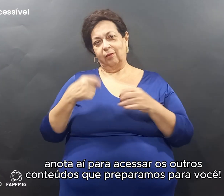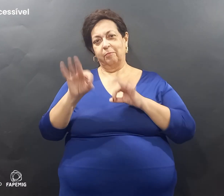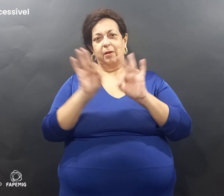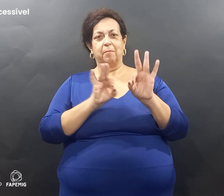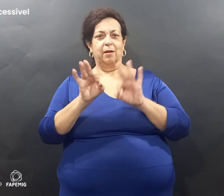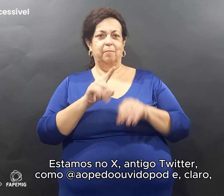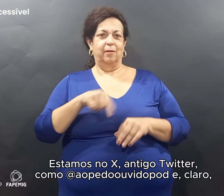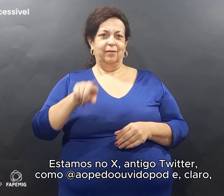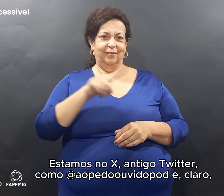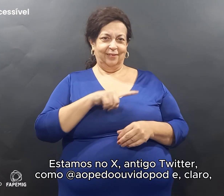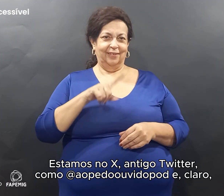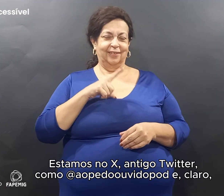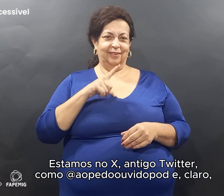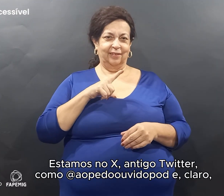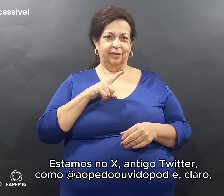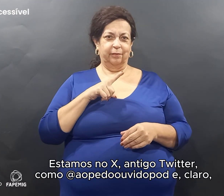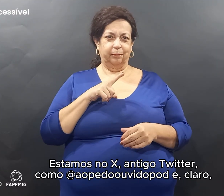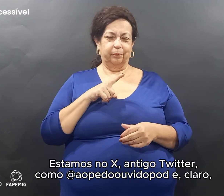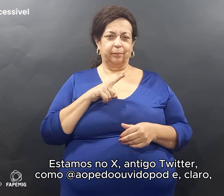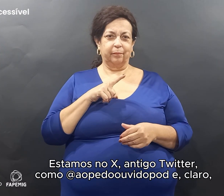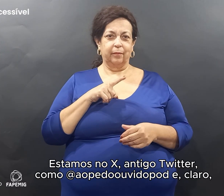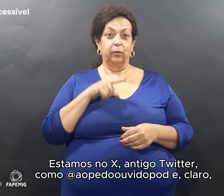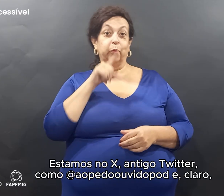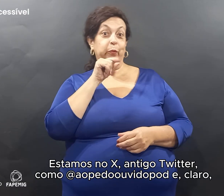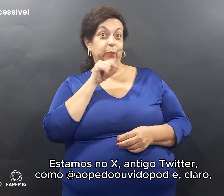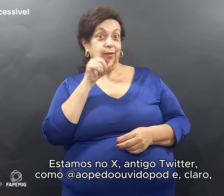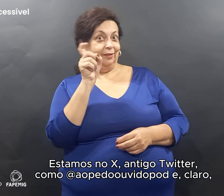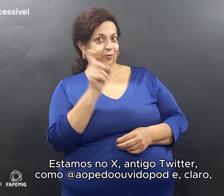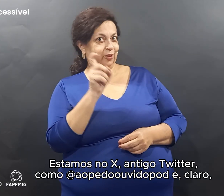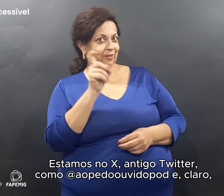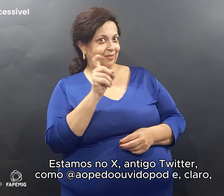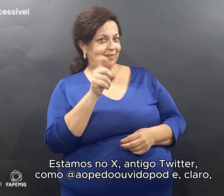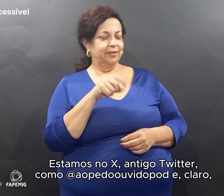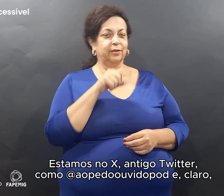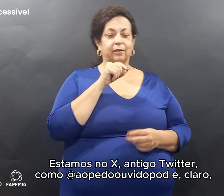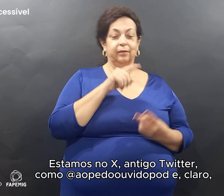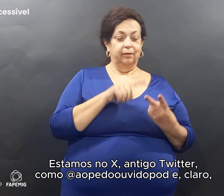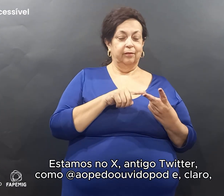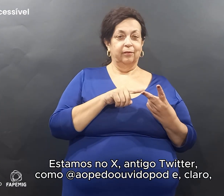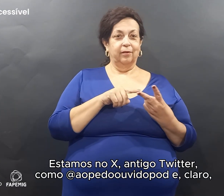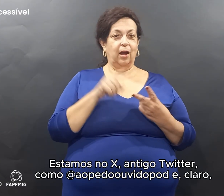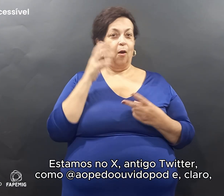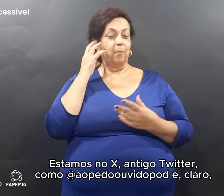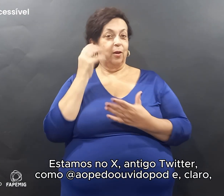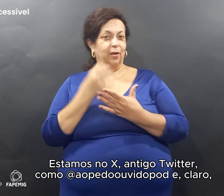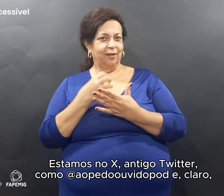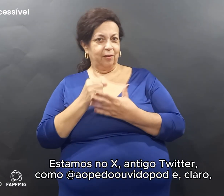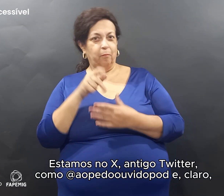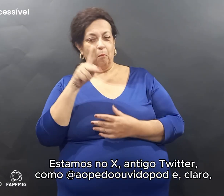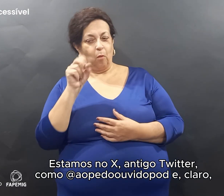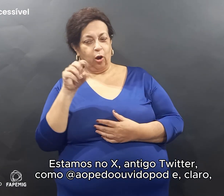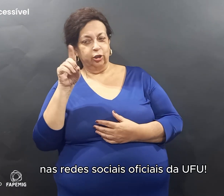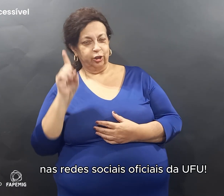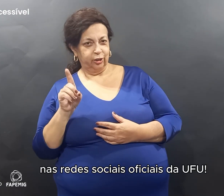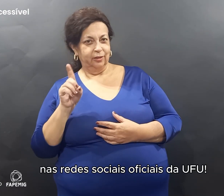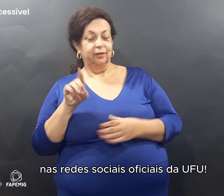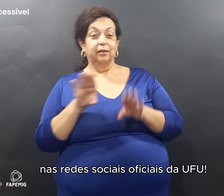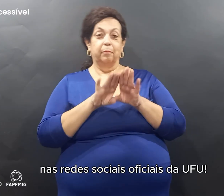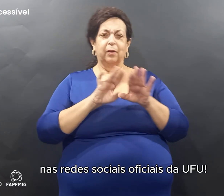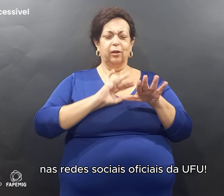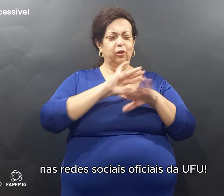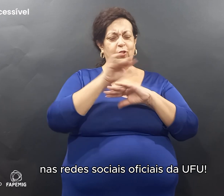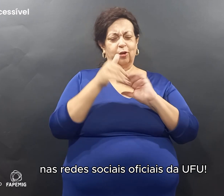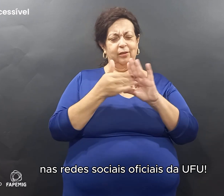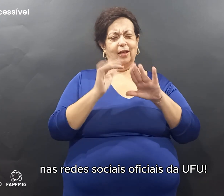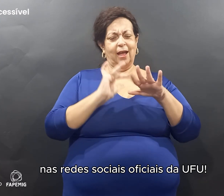para você. Estamos no X, antigo Twitter, como Ao Pé do Ouvido Pod. E, claro, nas